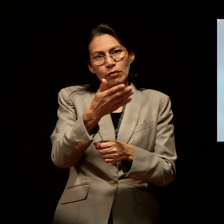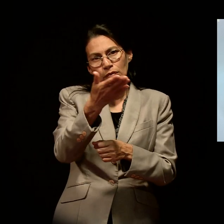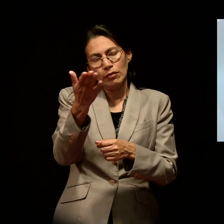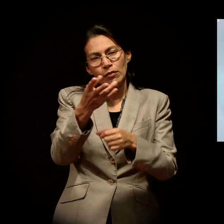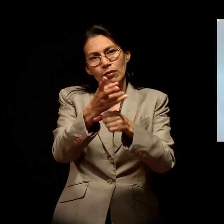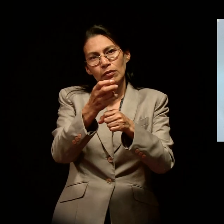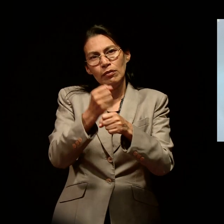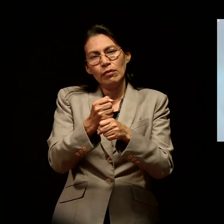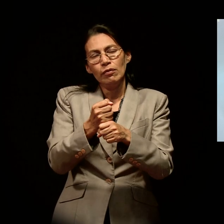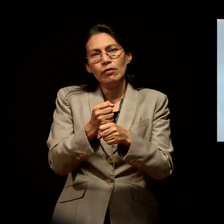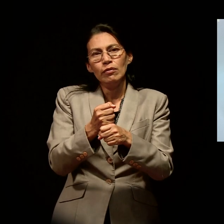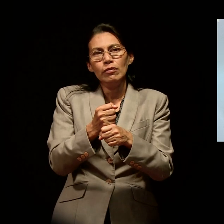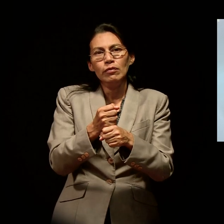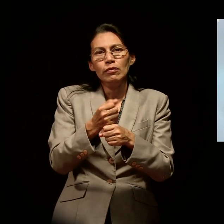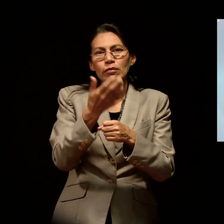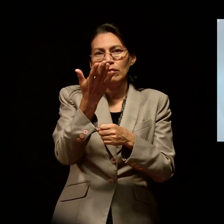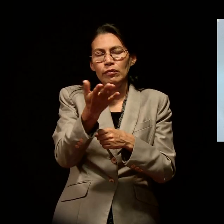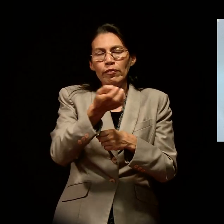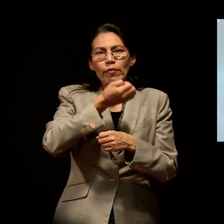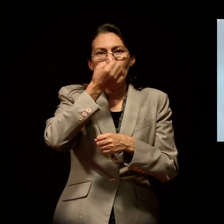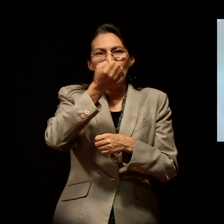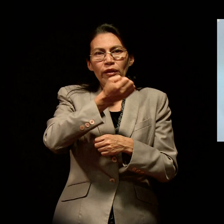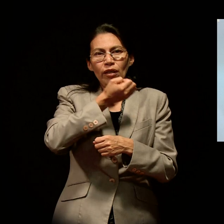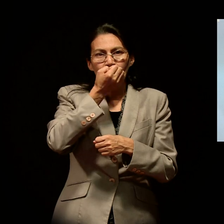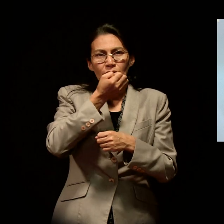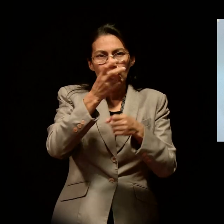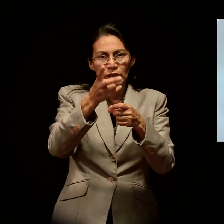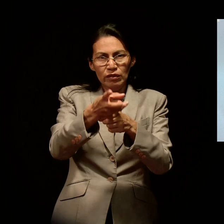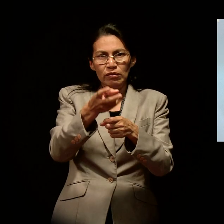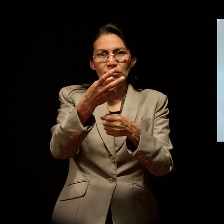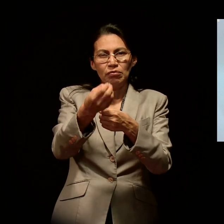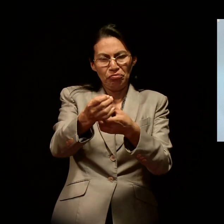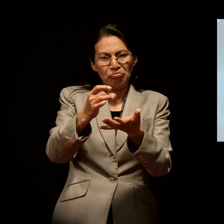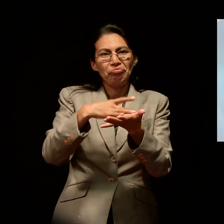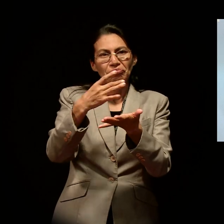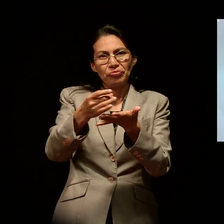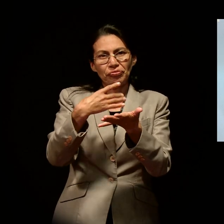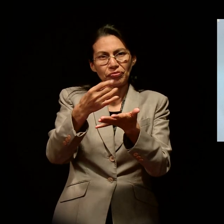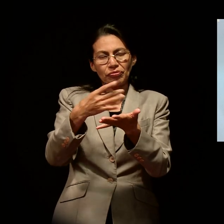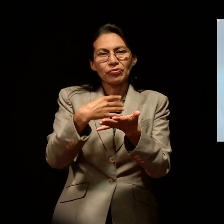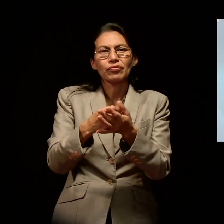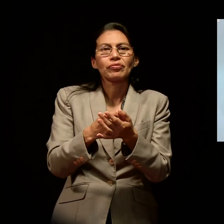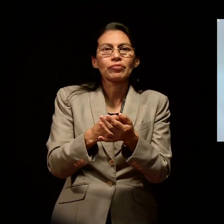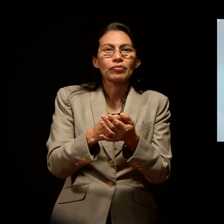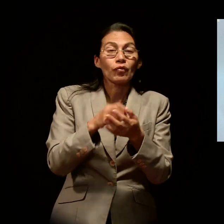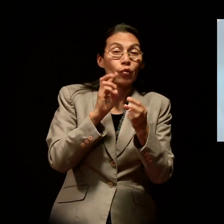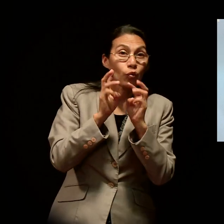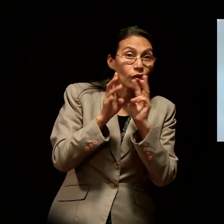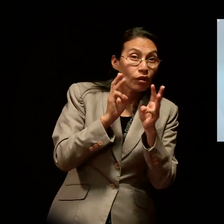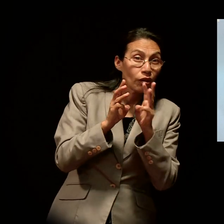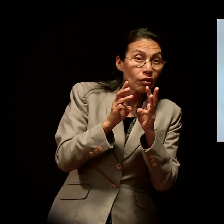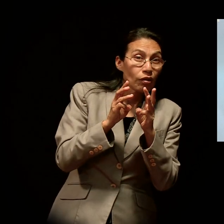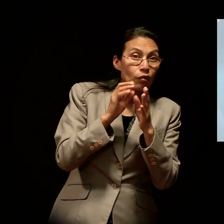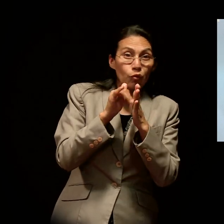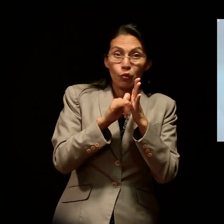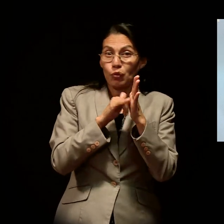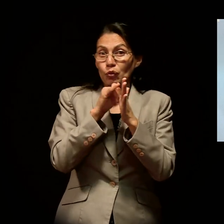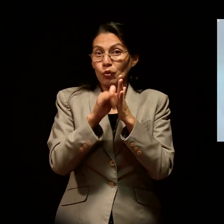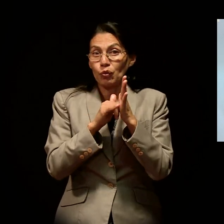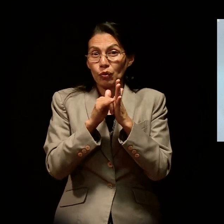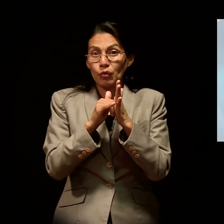por eso te invitamos a que envíes tus pedidos de oración a los medios que están pasando en pantalla